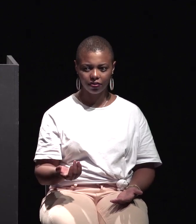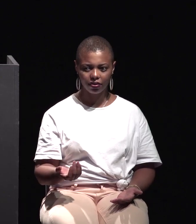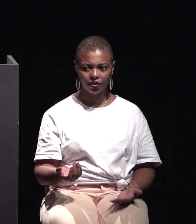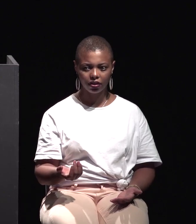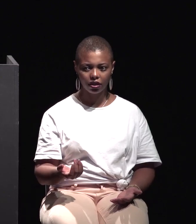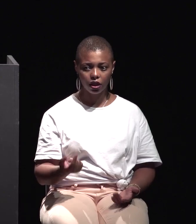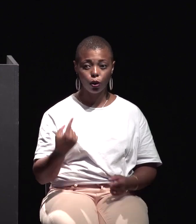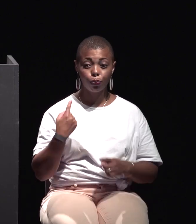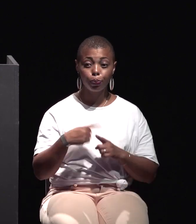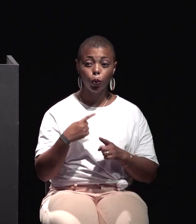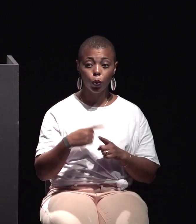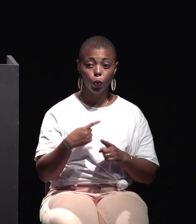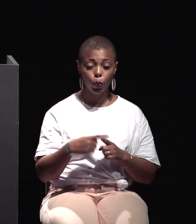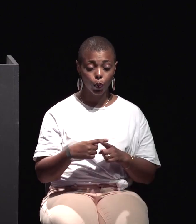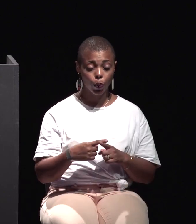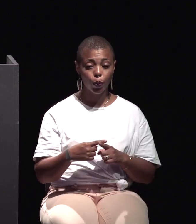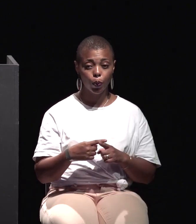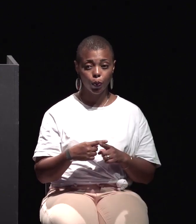Porque são coisas tão